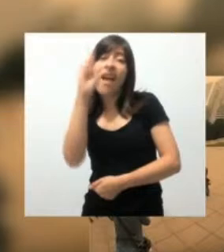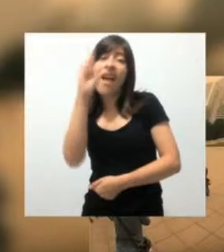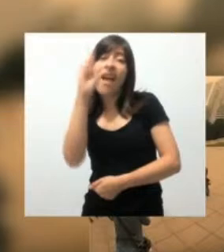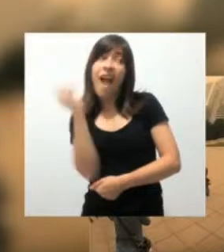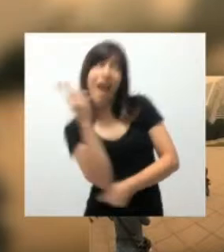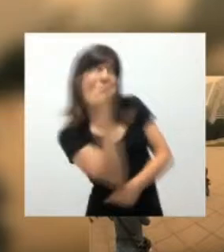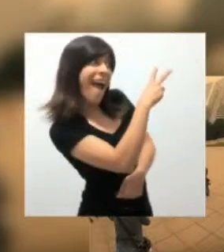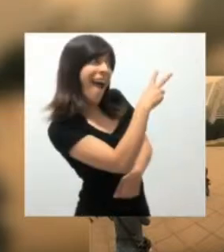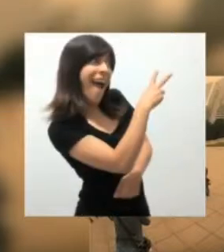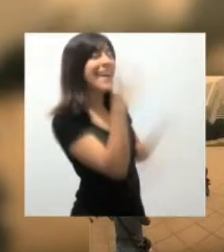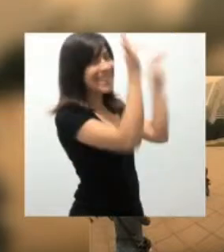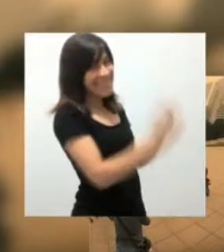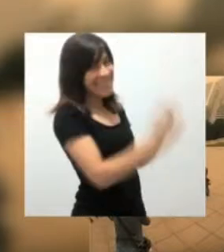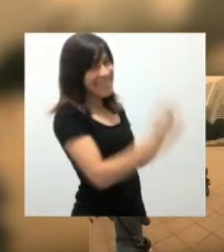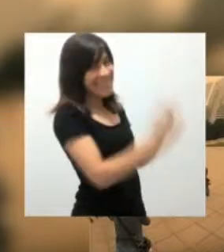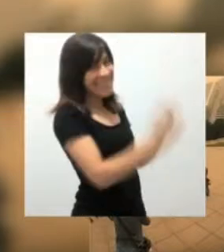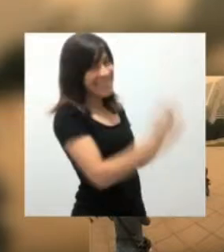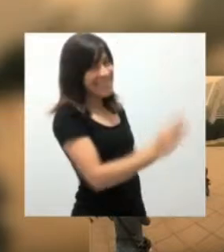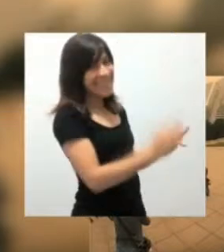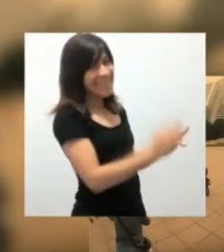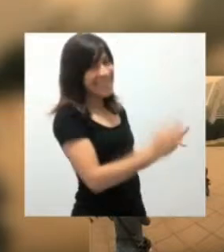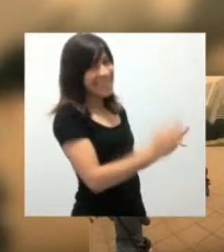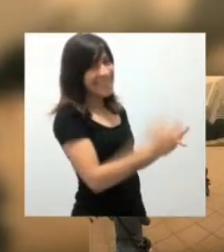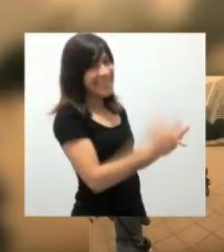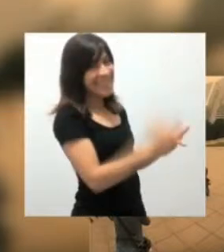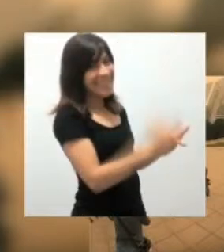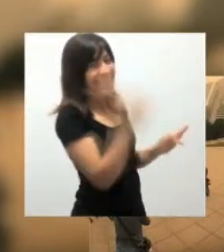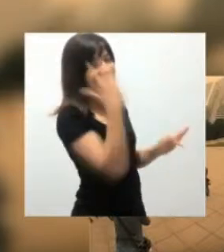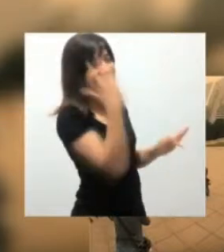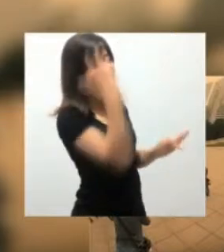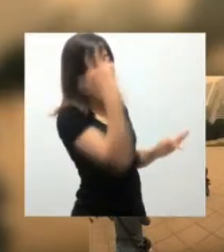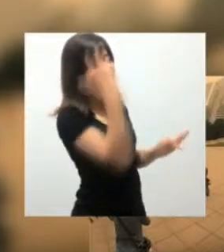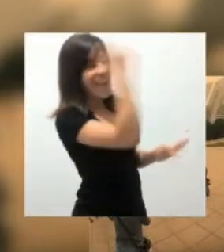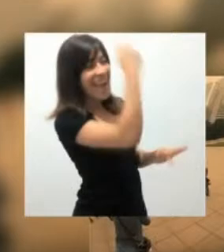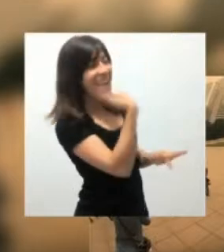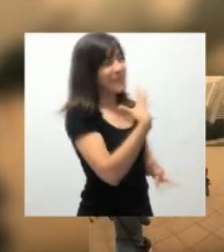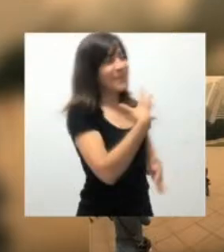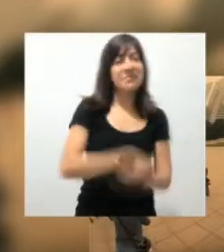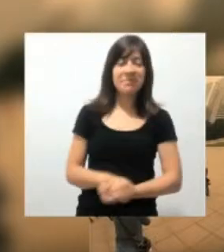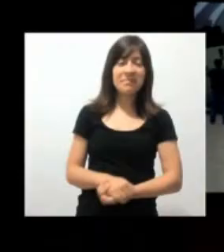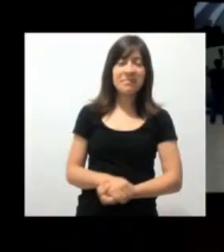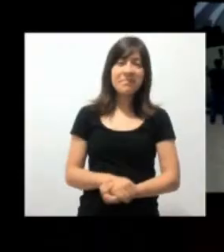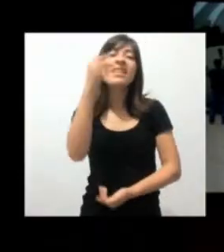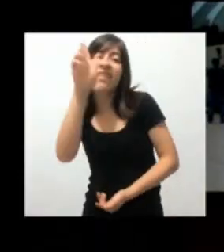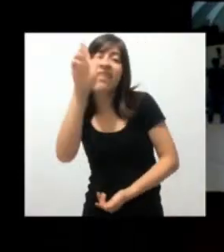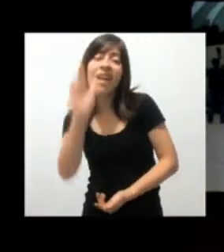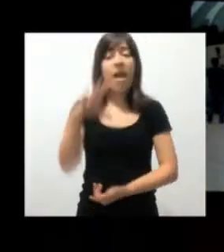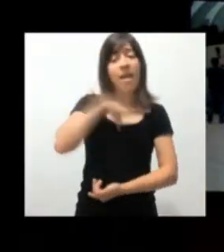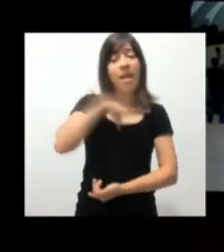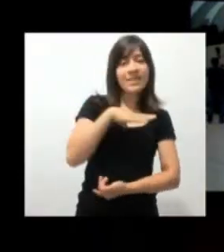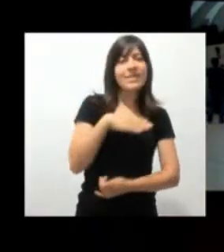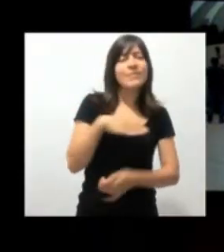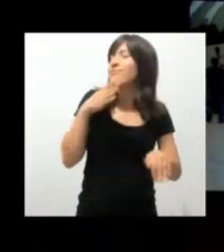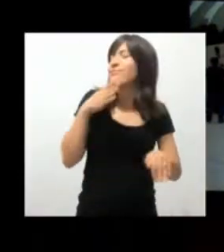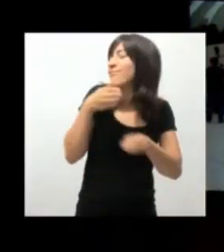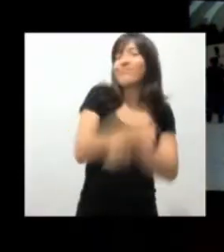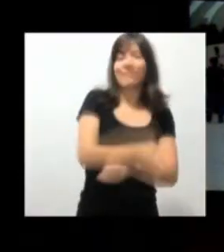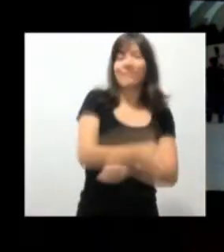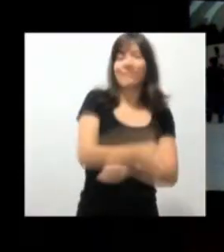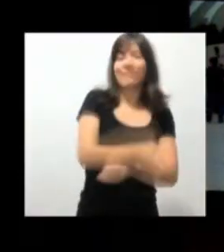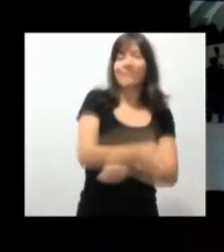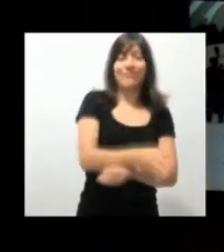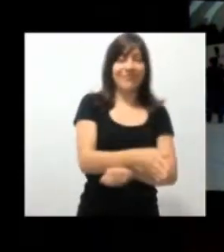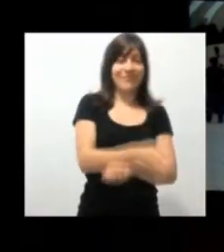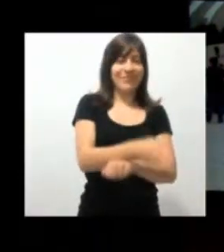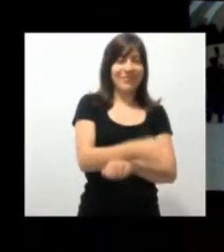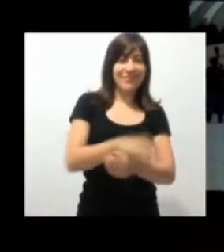cidade totalmente acessível. É uma cidade onde todas as pessoas com deficiência estão o tempo inteiro